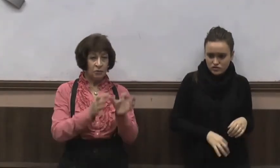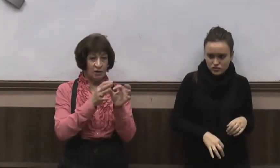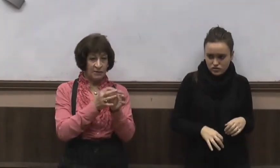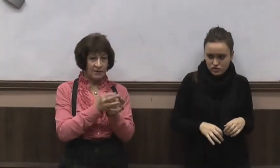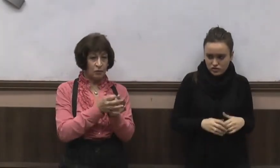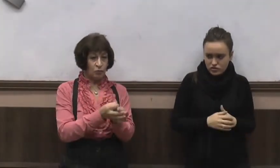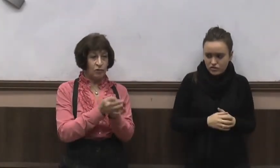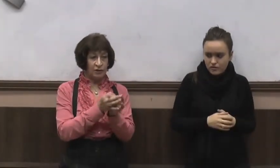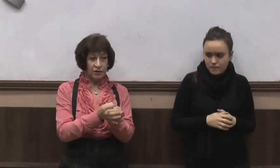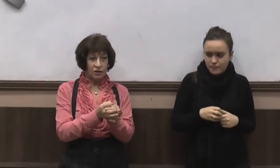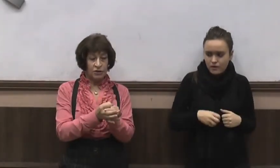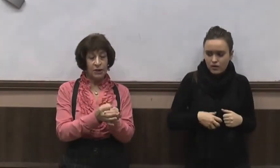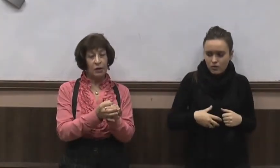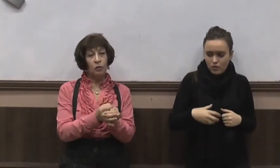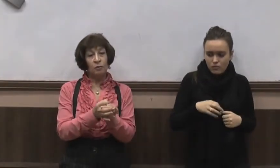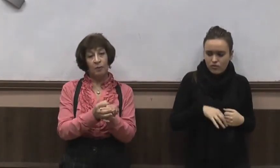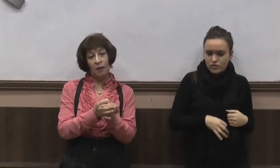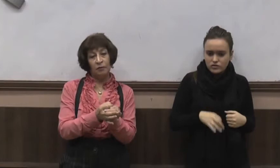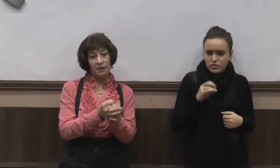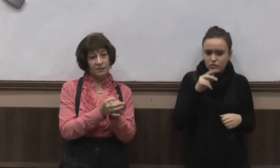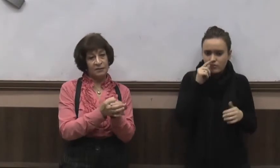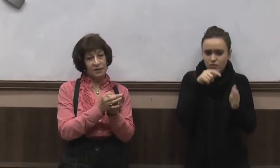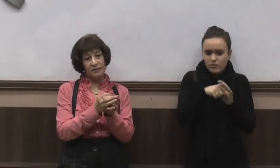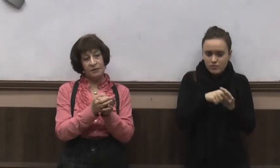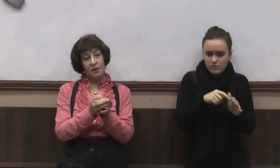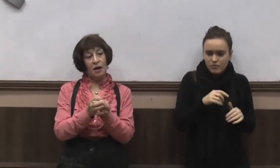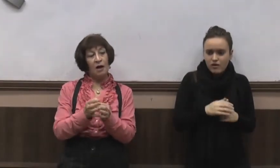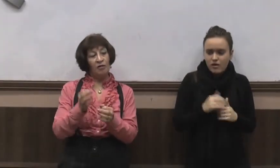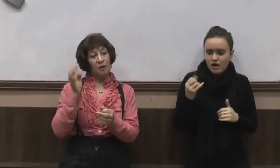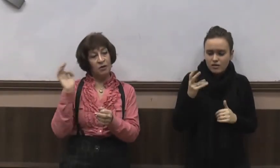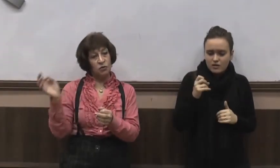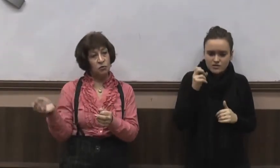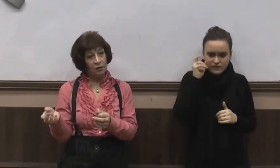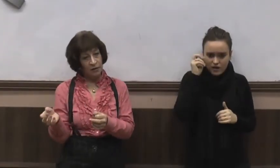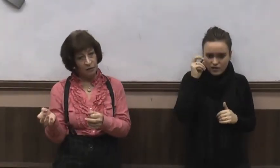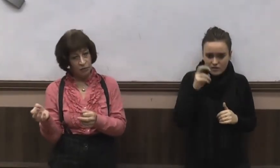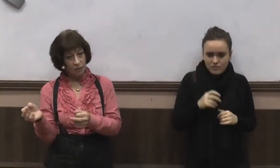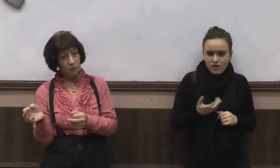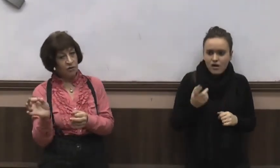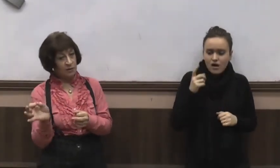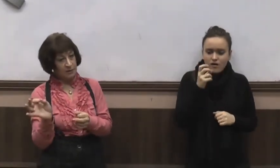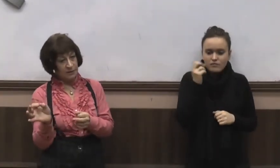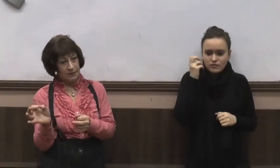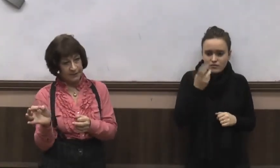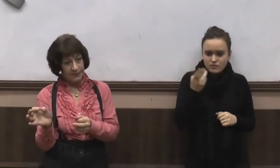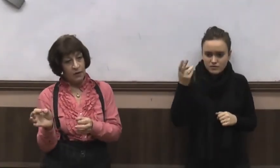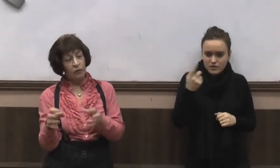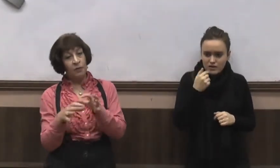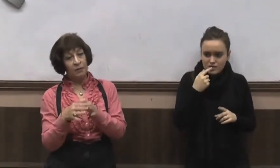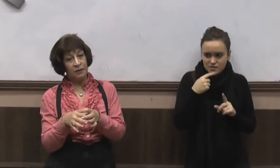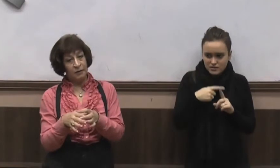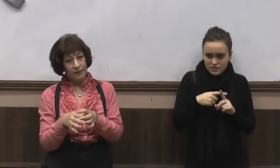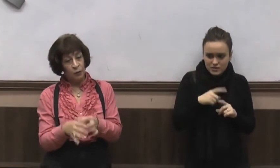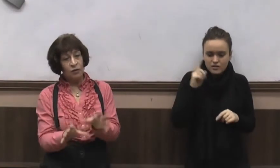Значит, обтурация опухоли кишечника, он попал у нас, я из Владимира, в больницу скорой неотложной помощи, Красный Крест.